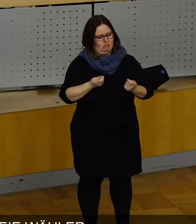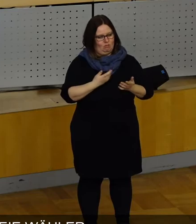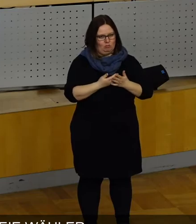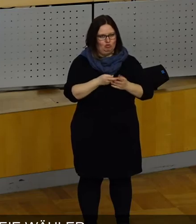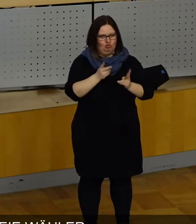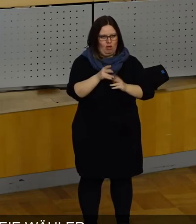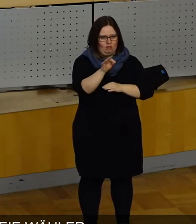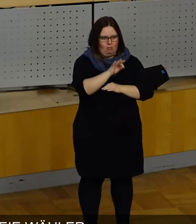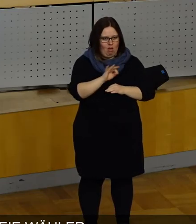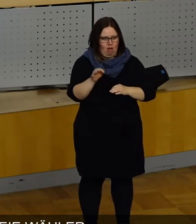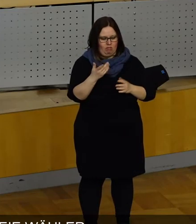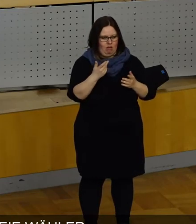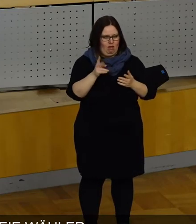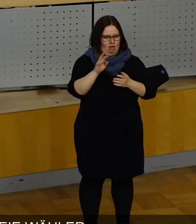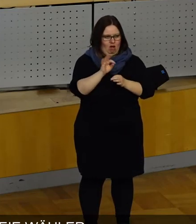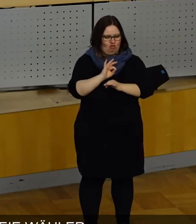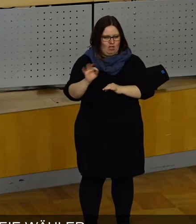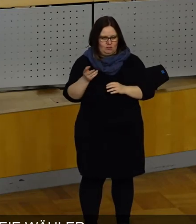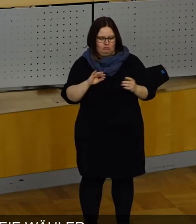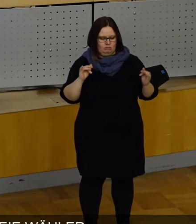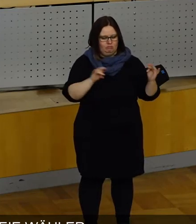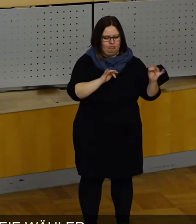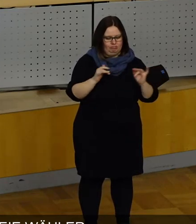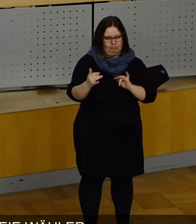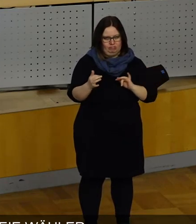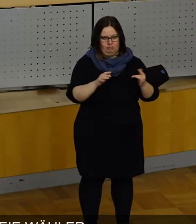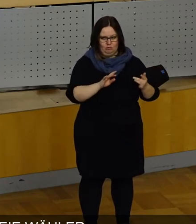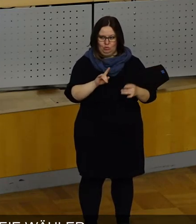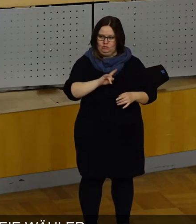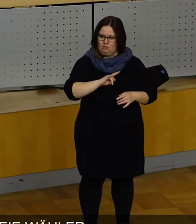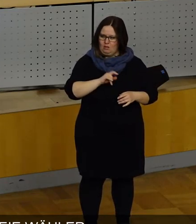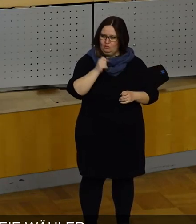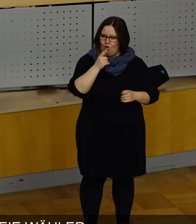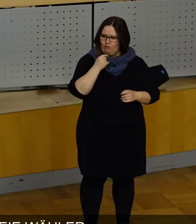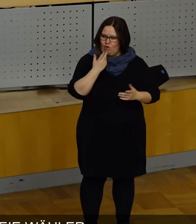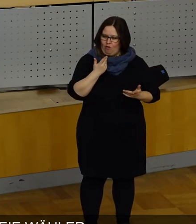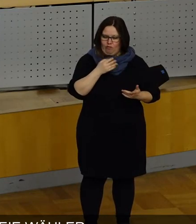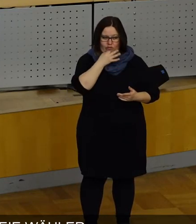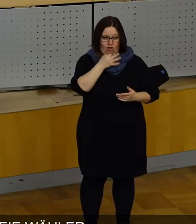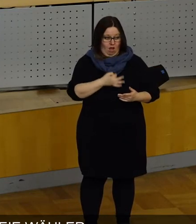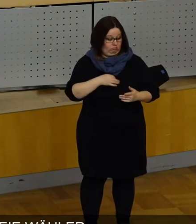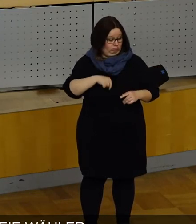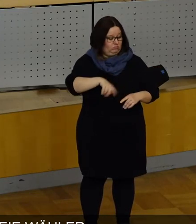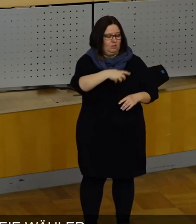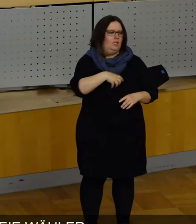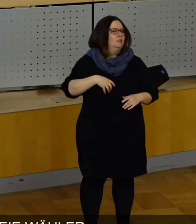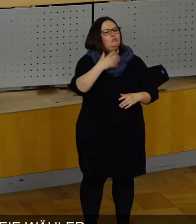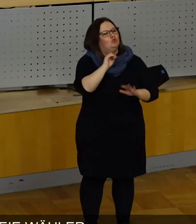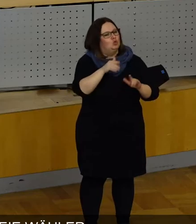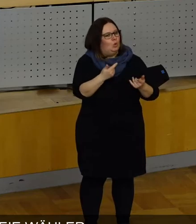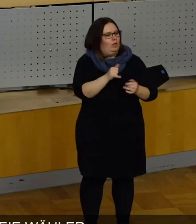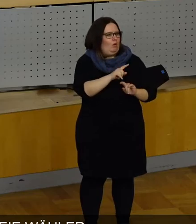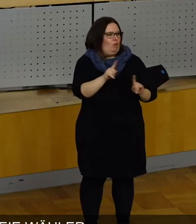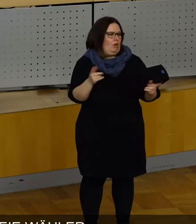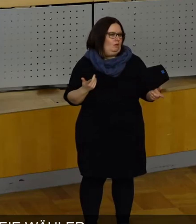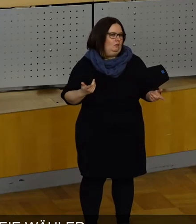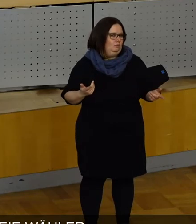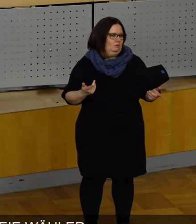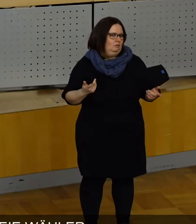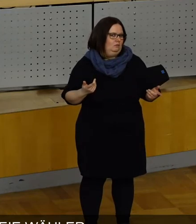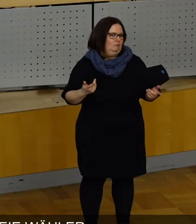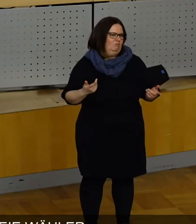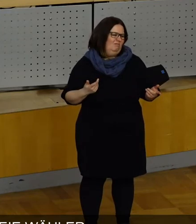Stadtplanern und von Architekten. Und wir müssen uns die Frage stellen, ob es genau das ist, was wir für unser Dresden wollen. Ich